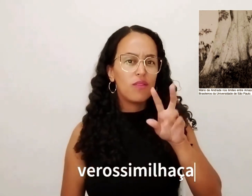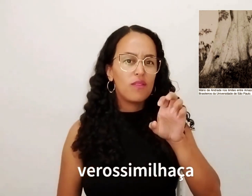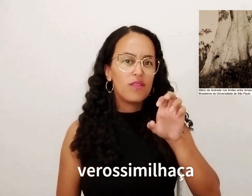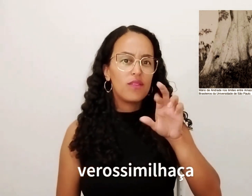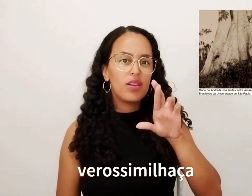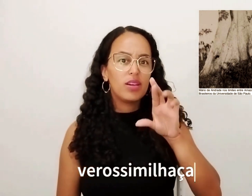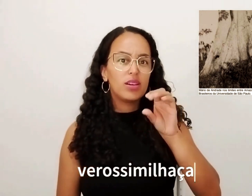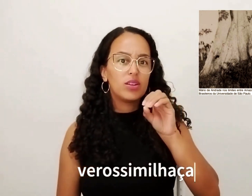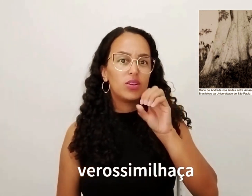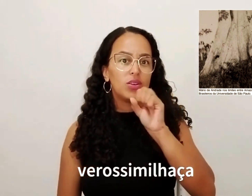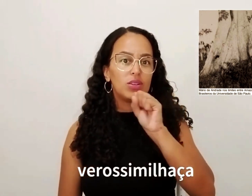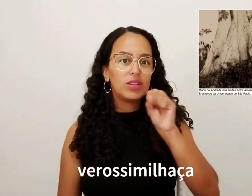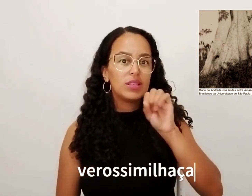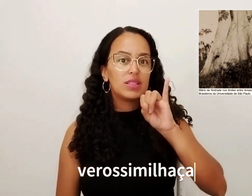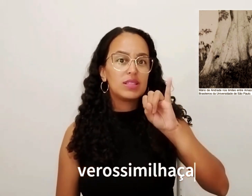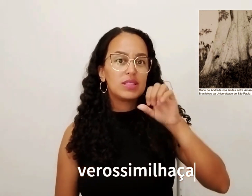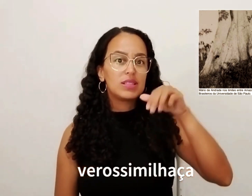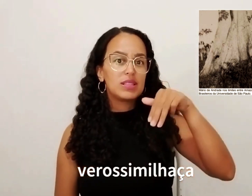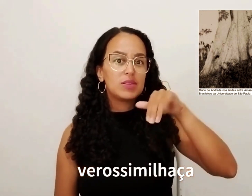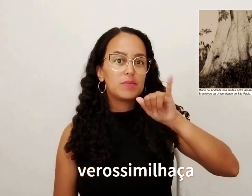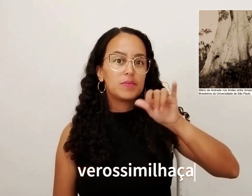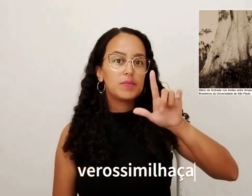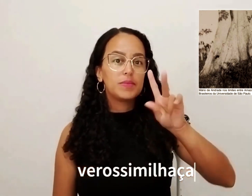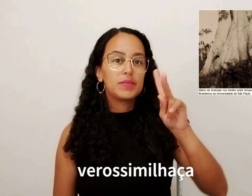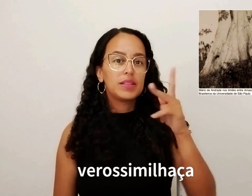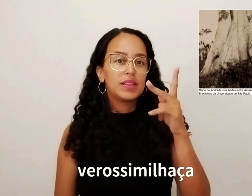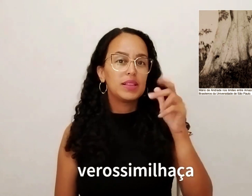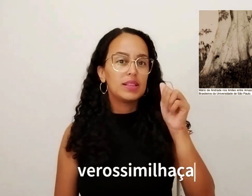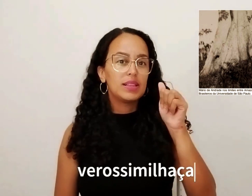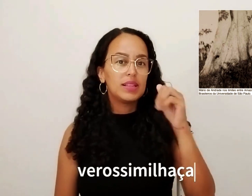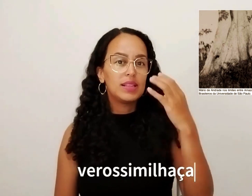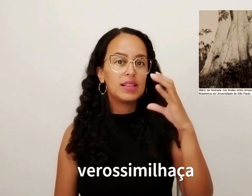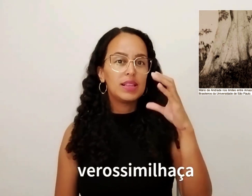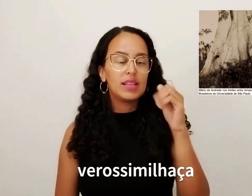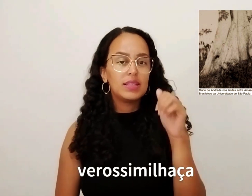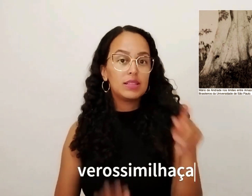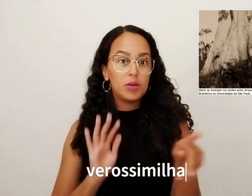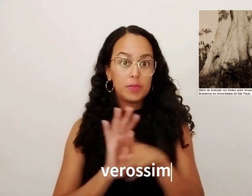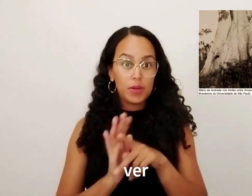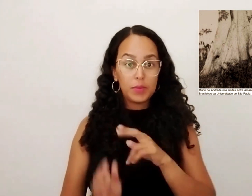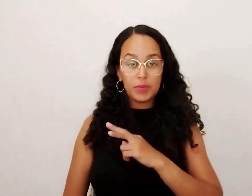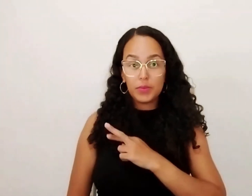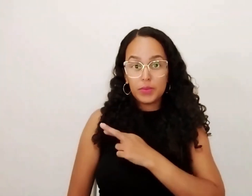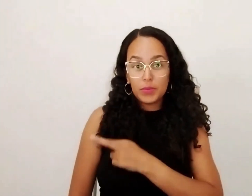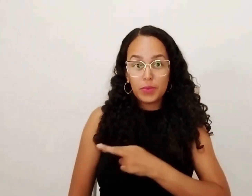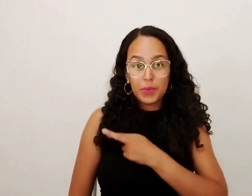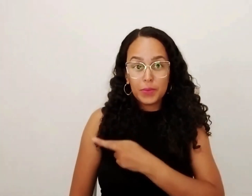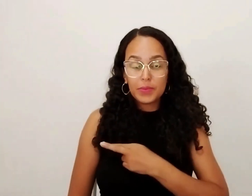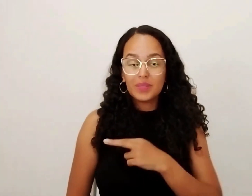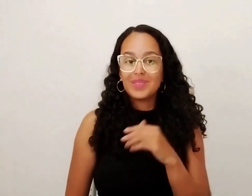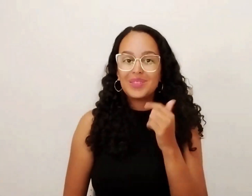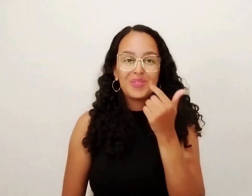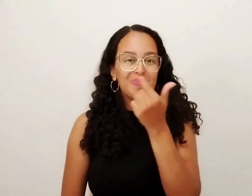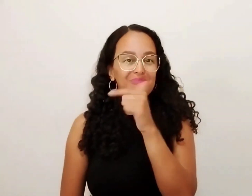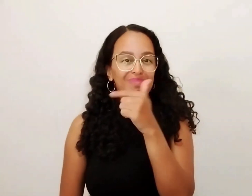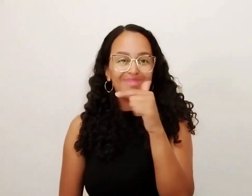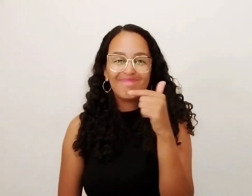O herói passa de um lugar distante para o outro em poucos passos